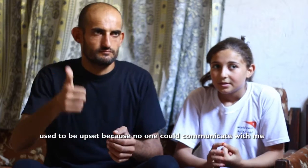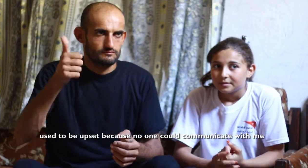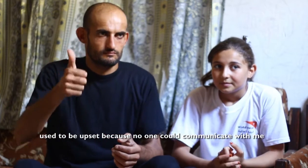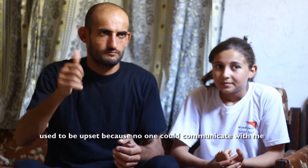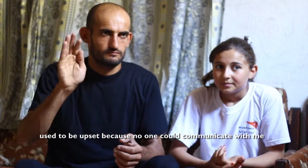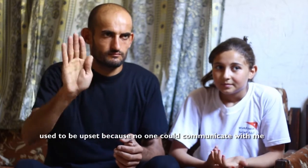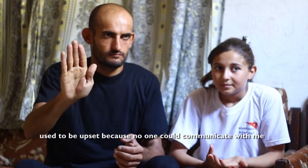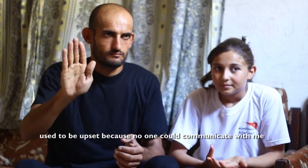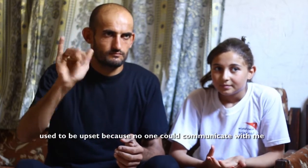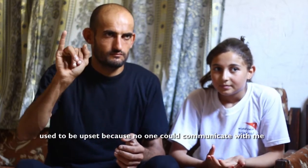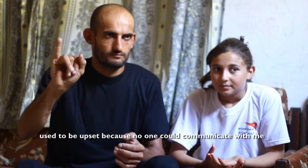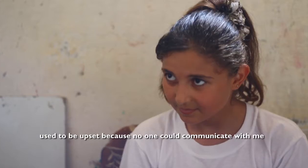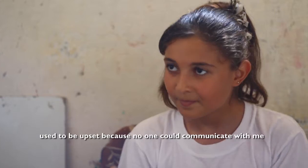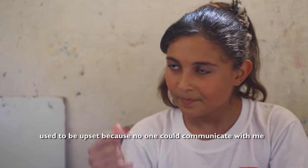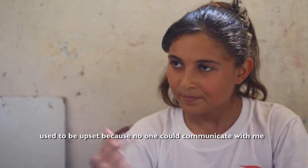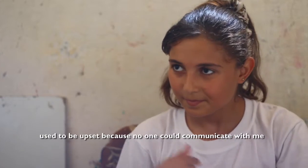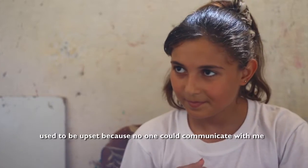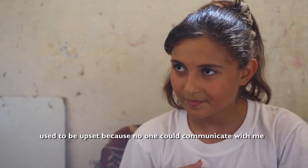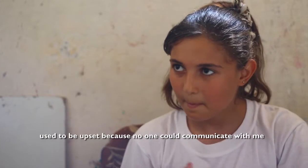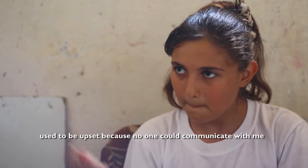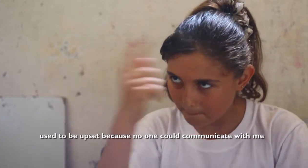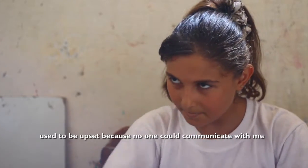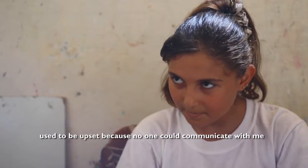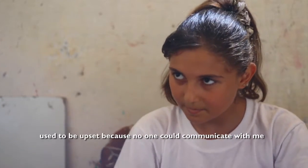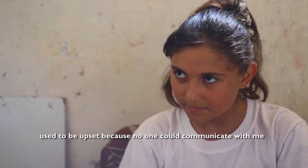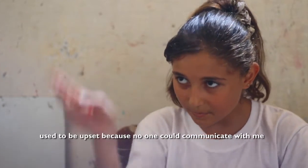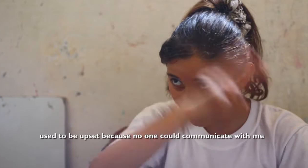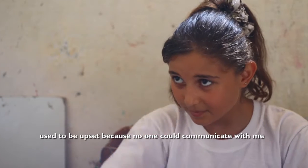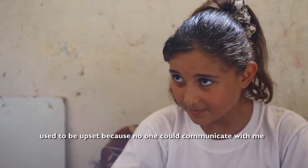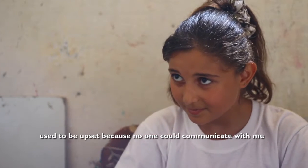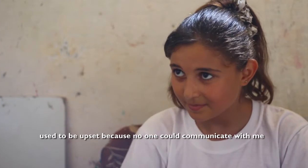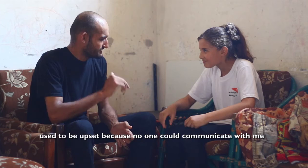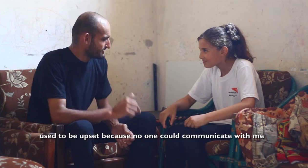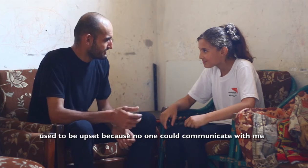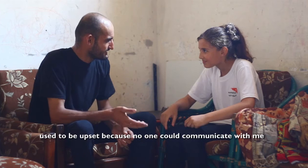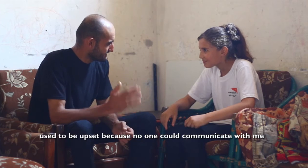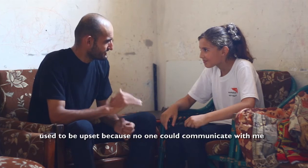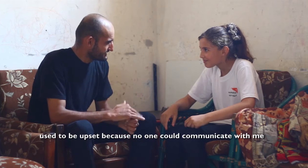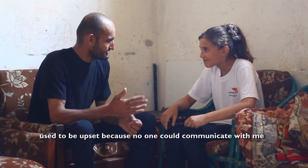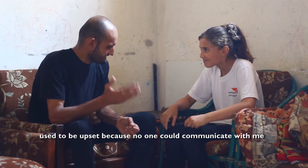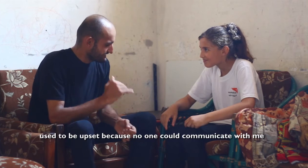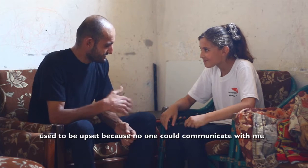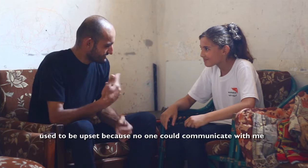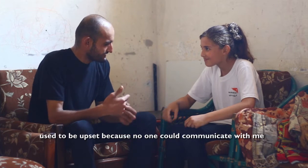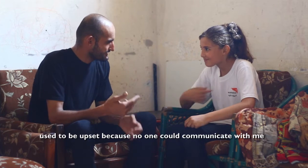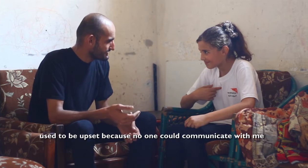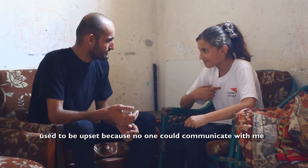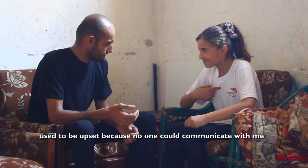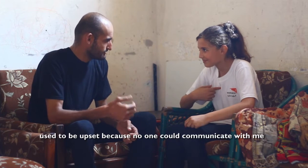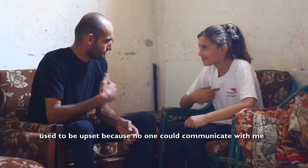بمشروع مساحات صديقة للأطفال. طبعاً أنا والدها ما بعرف إشارة كتير، أنا كنت عصب كتير ما أعرفش أتواصل معهم لأنه ما حد بيعرف